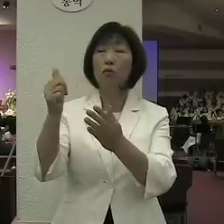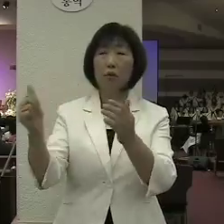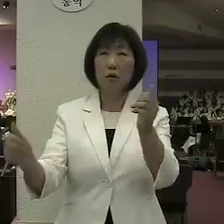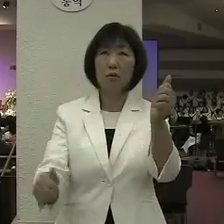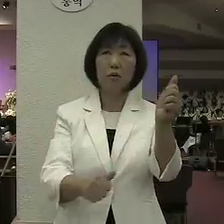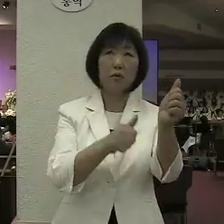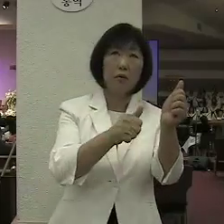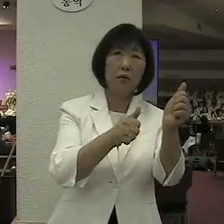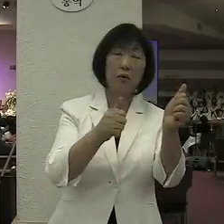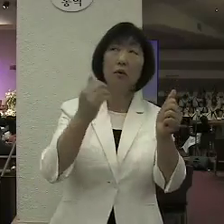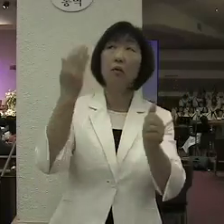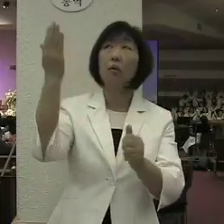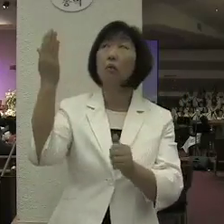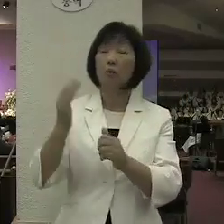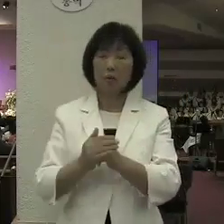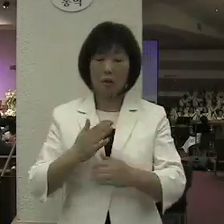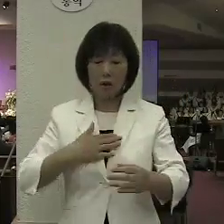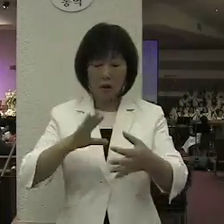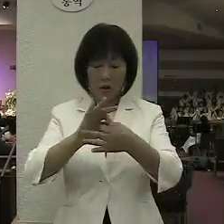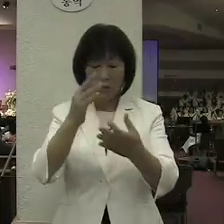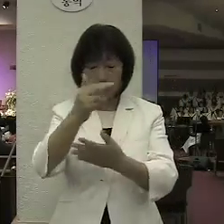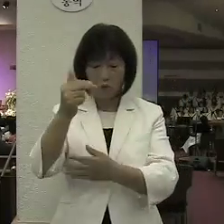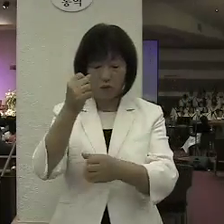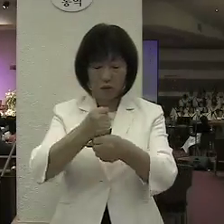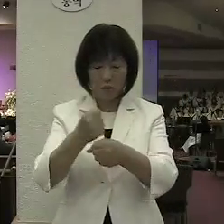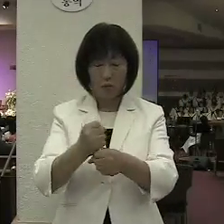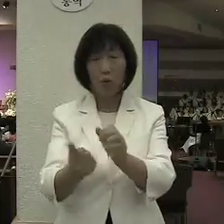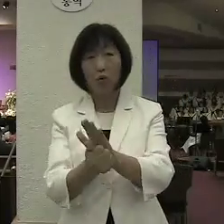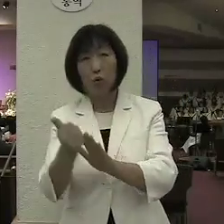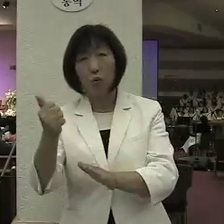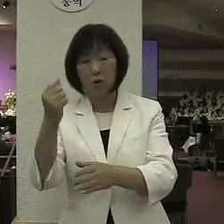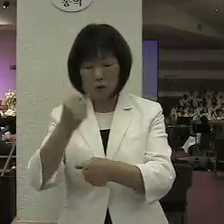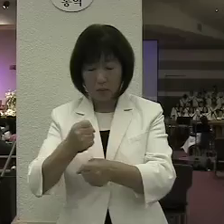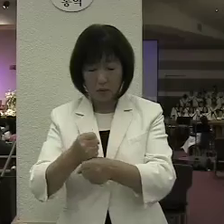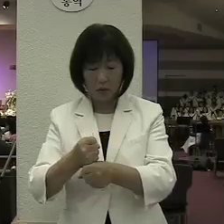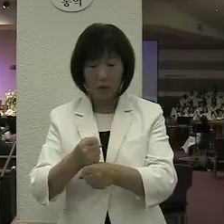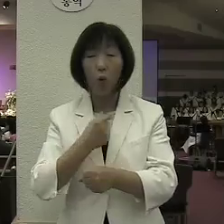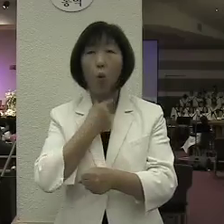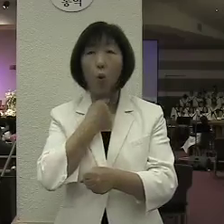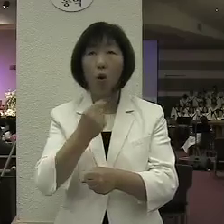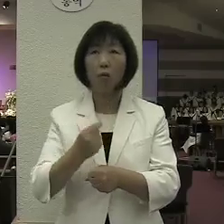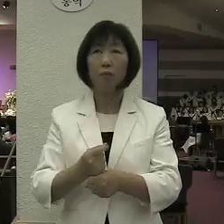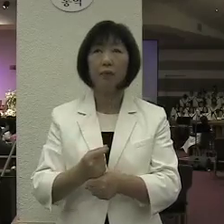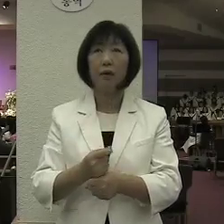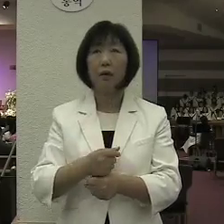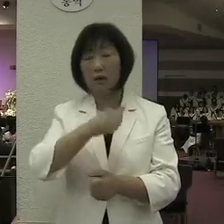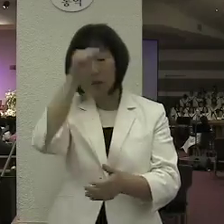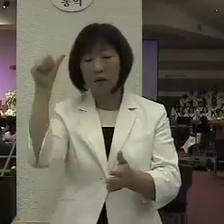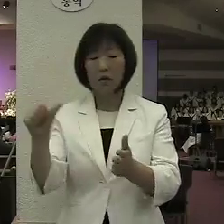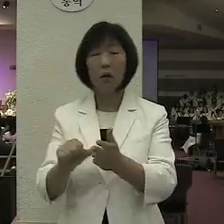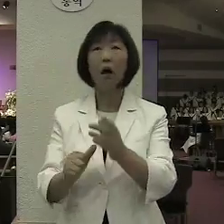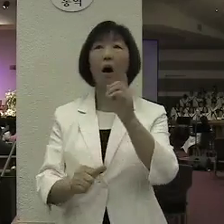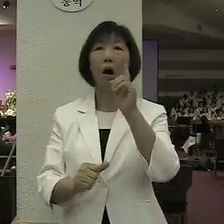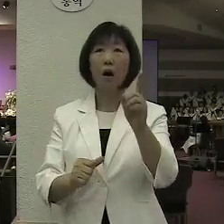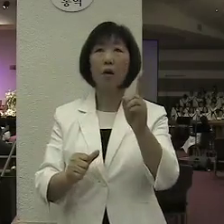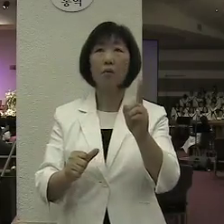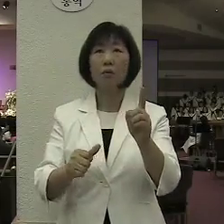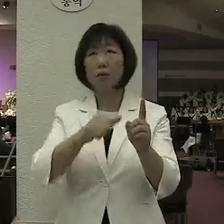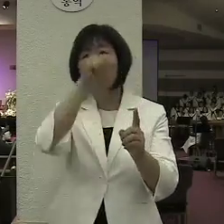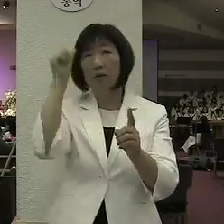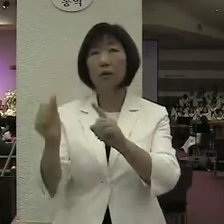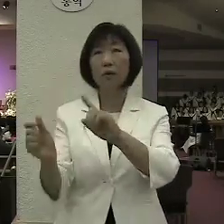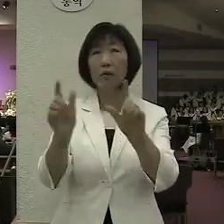될 수가 없고 죽어있는 사람 더 이상 우리에게 어떠한 도움을 줄 수가 없습니다. 석가도 무덤에